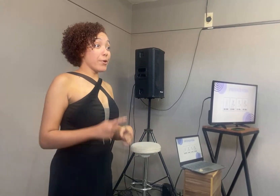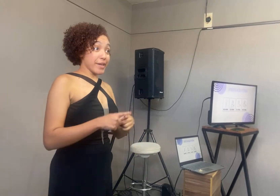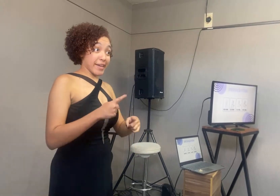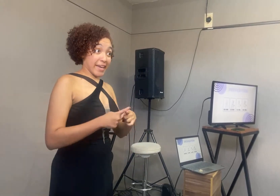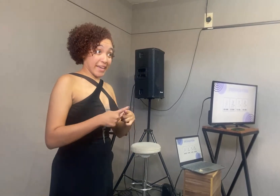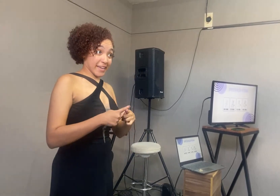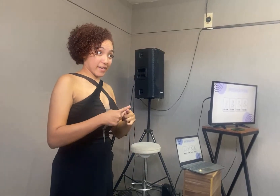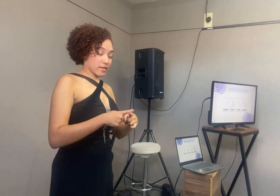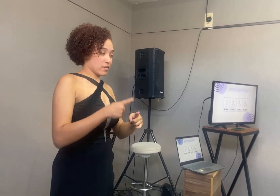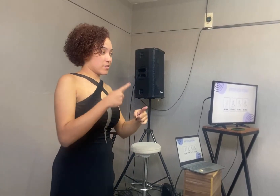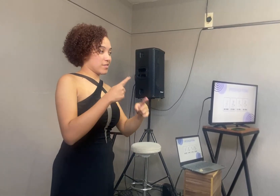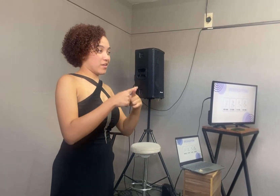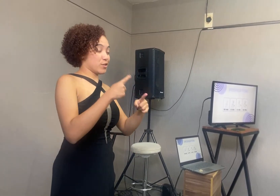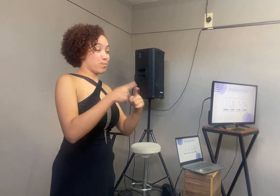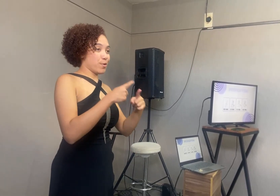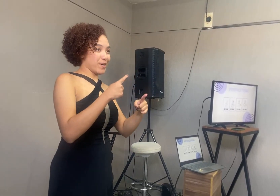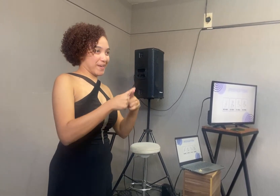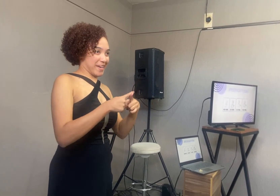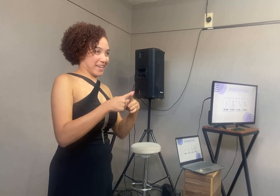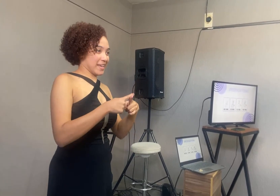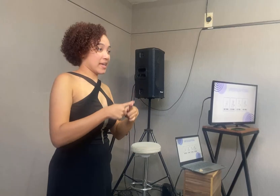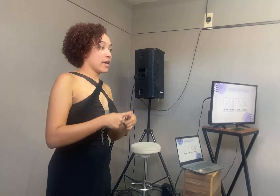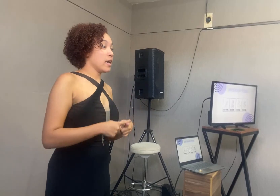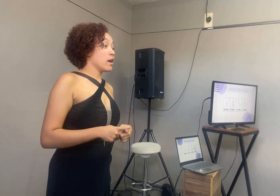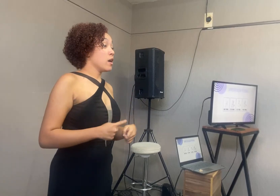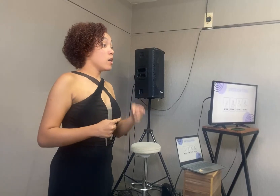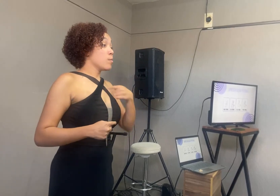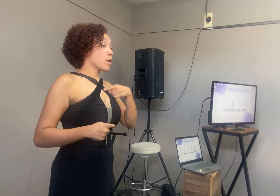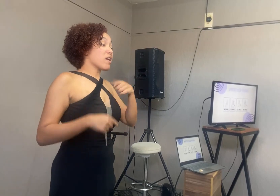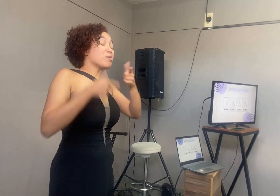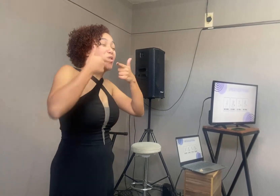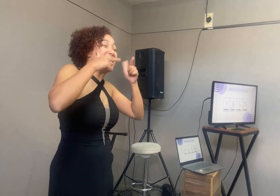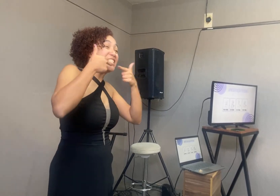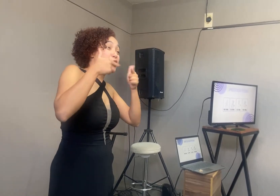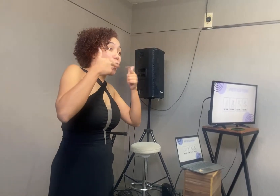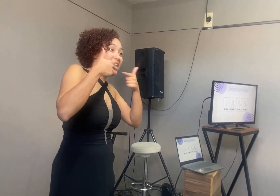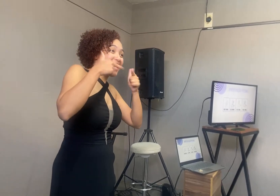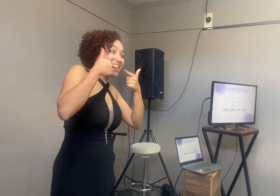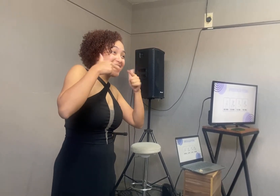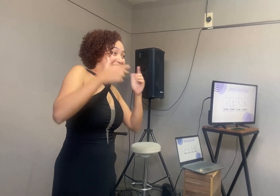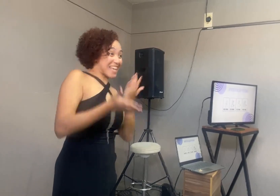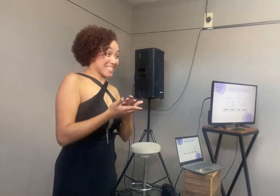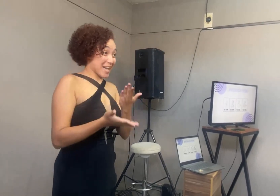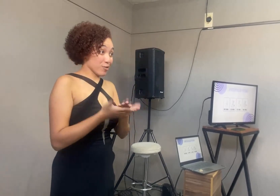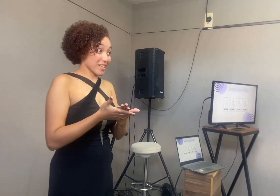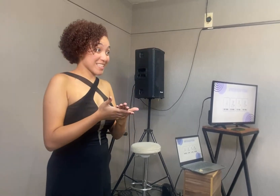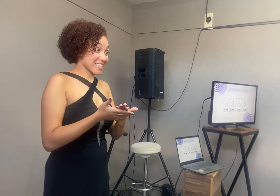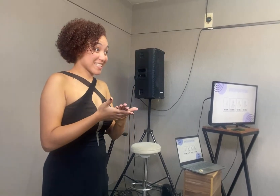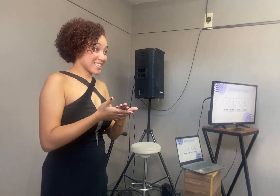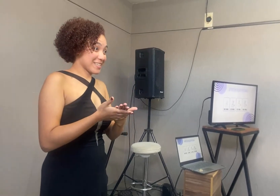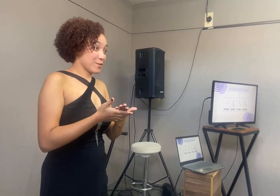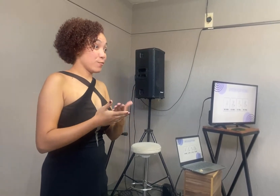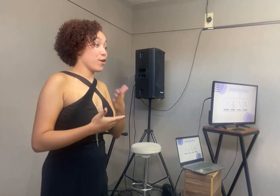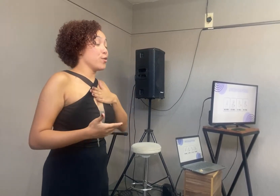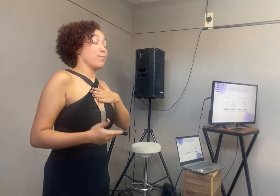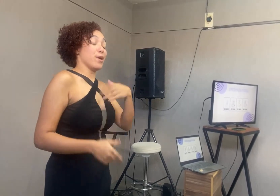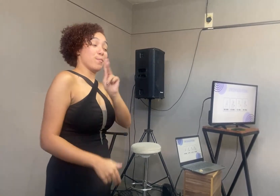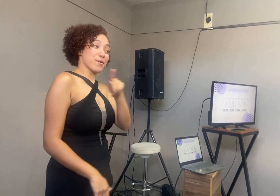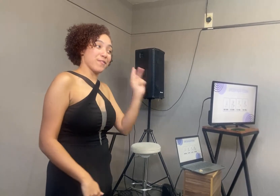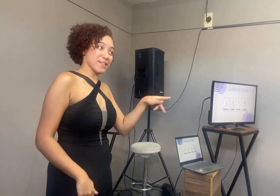Por quê? Por quê? Porque eu era muito risonha nas aulas. Foi o meu